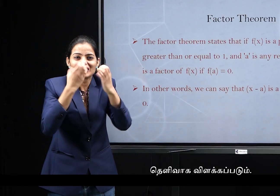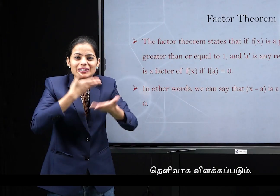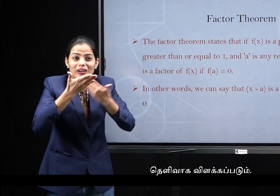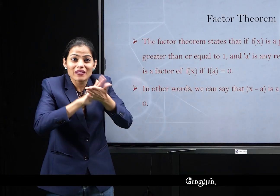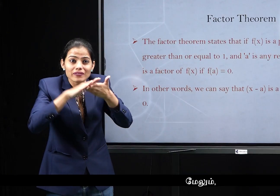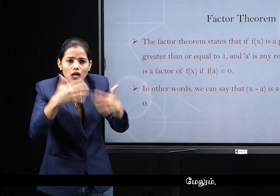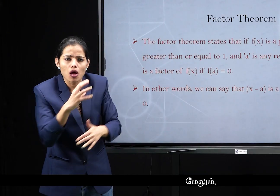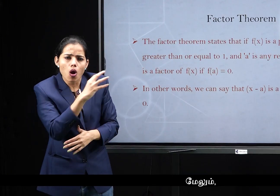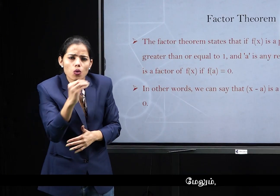மேலும்